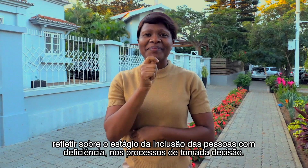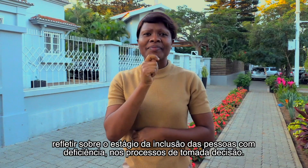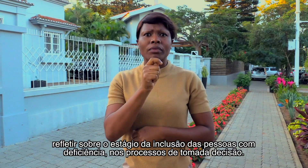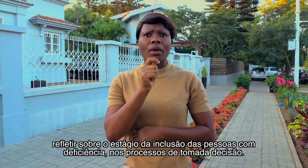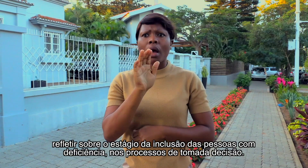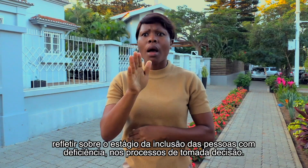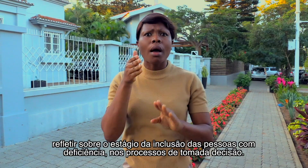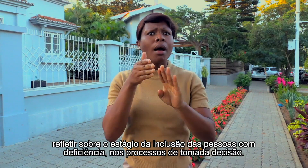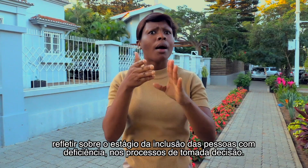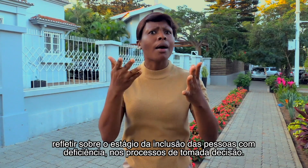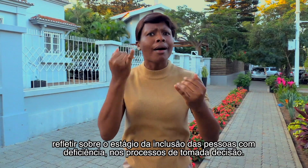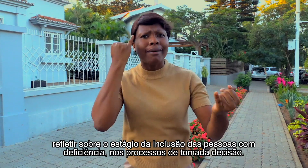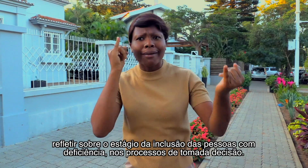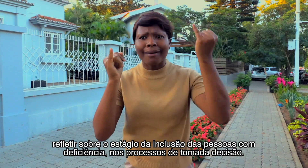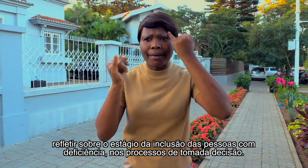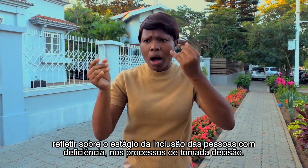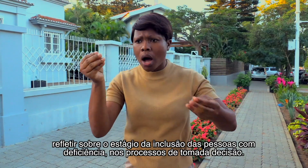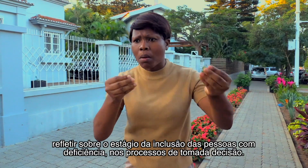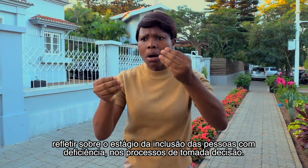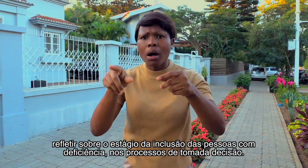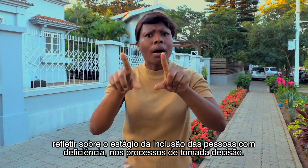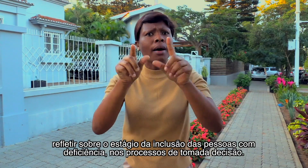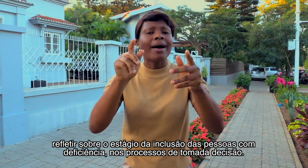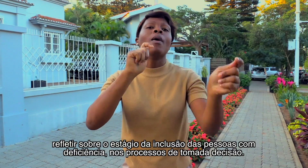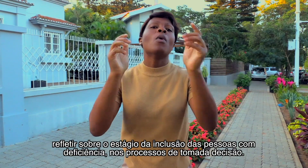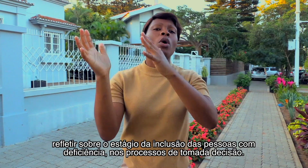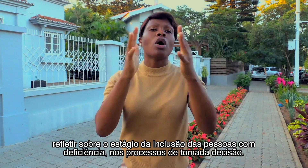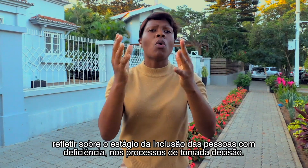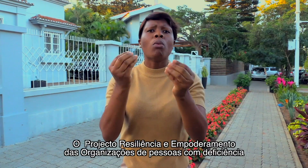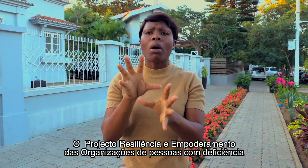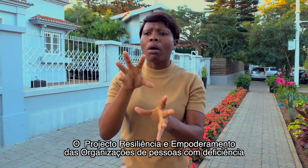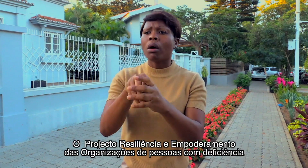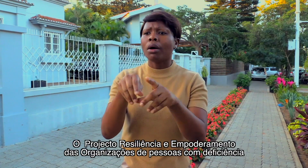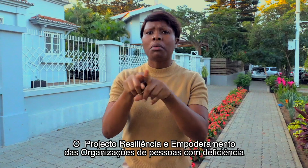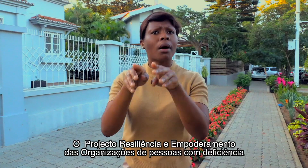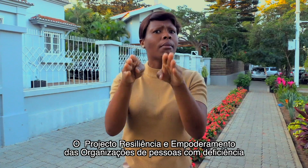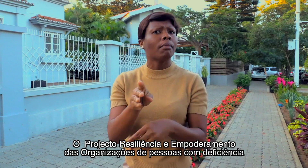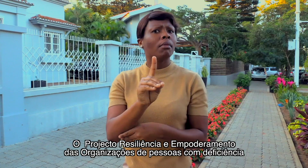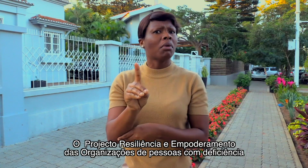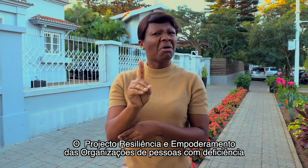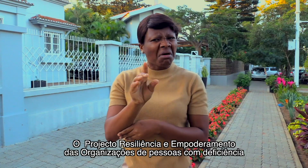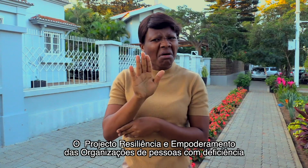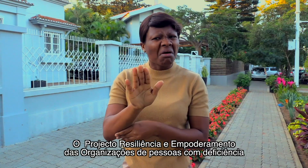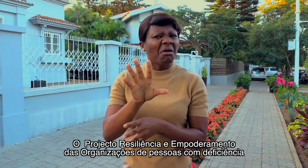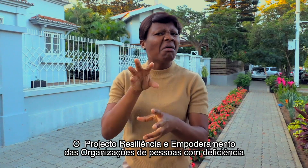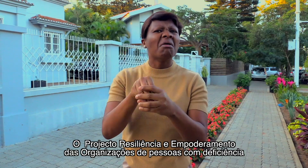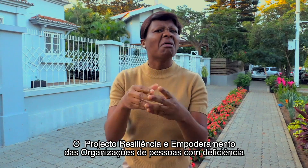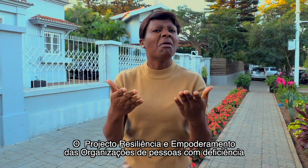o estágio da inclusão das pessoas com deficiência no processo de tomada de decisão. O projeto Resiliência e Empoderamento das Organizações de Pessoas